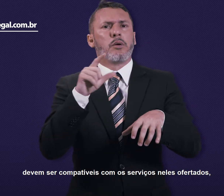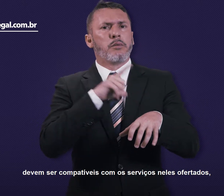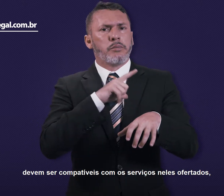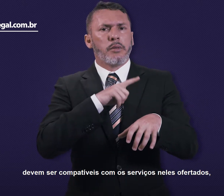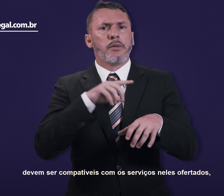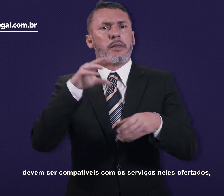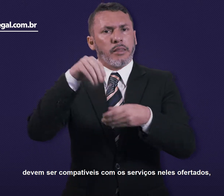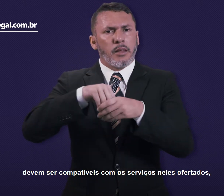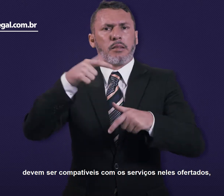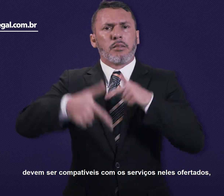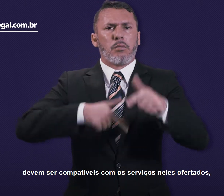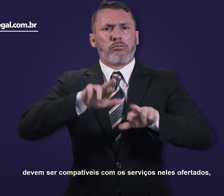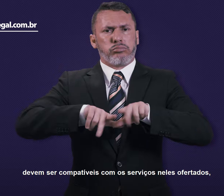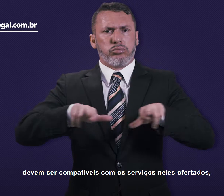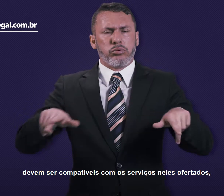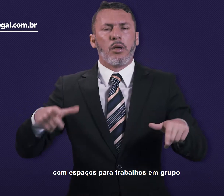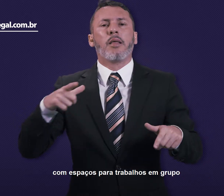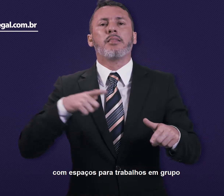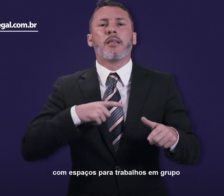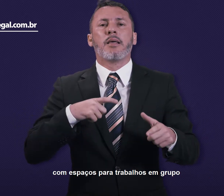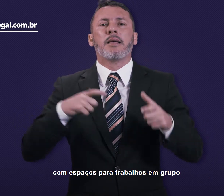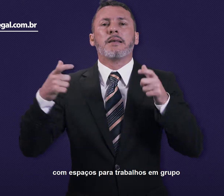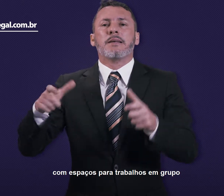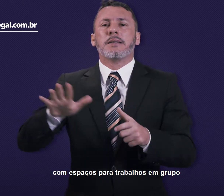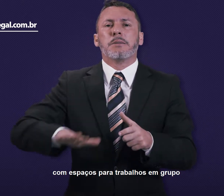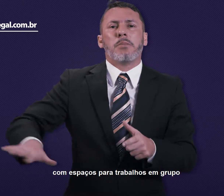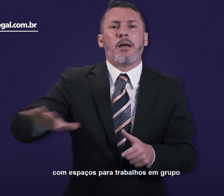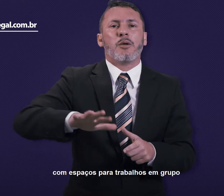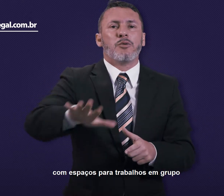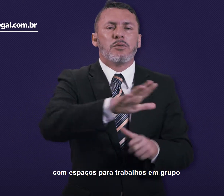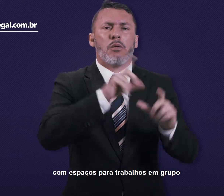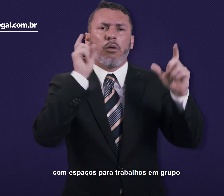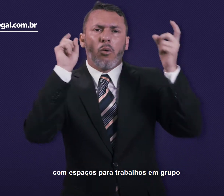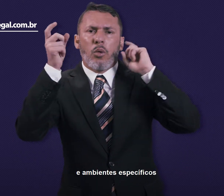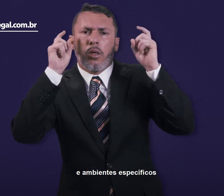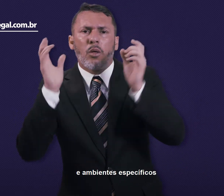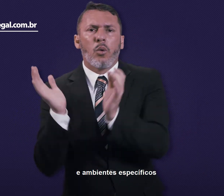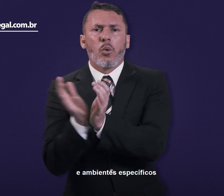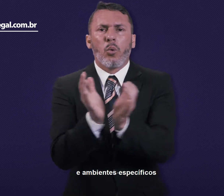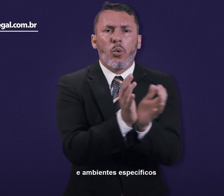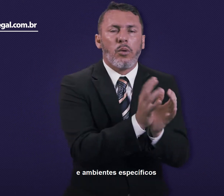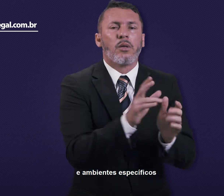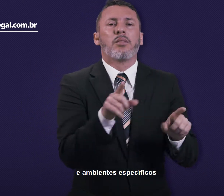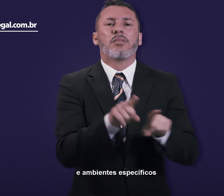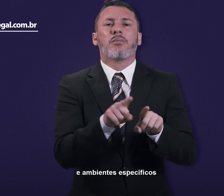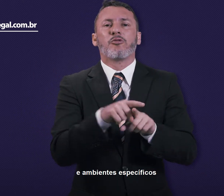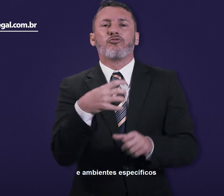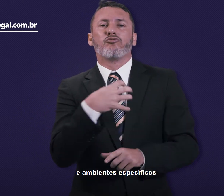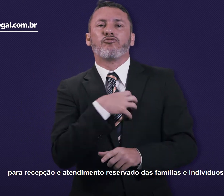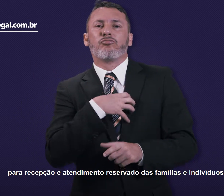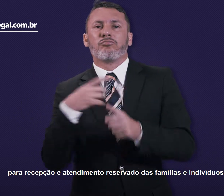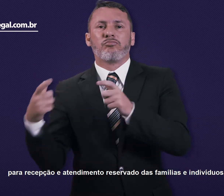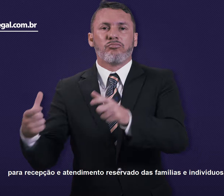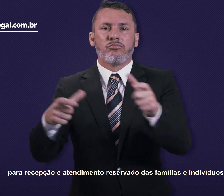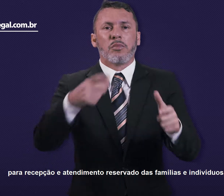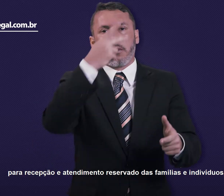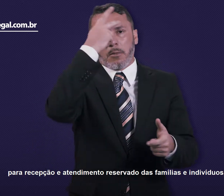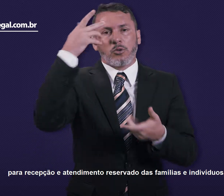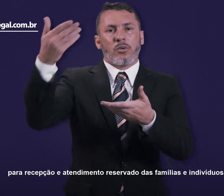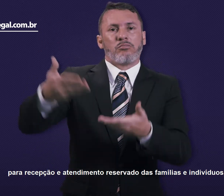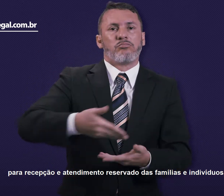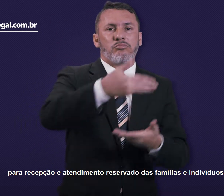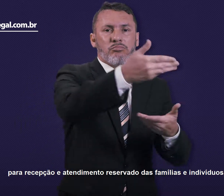com os serviços neles ofertados, com espaço para trabalhos em grupo e ambientes específicos para